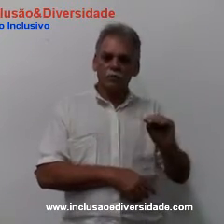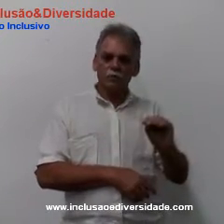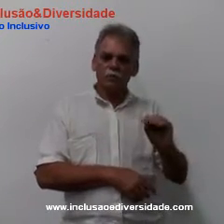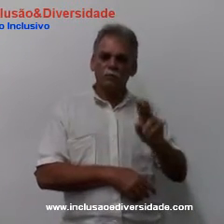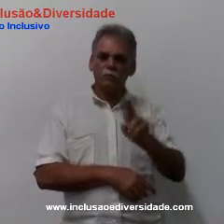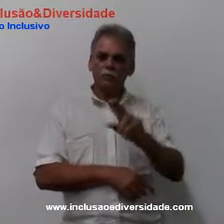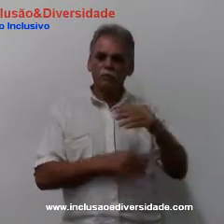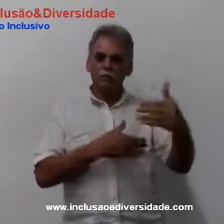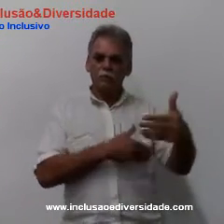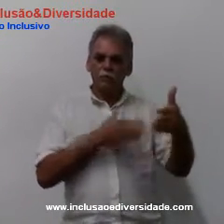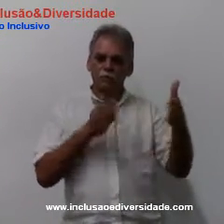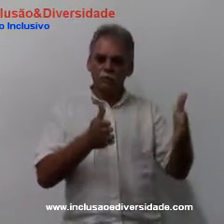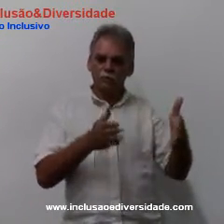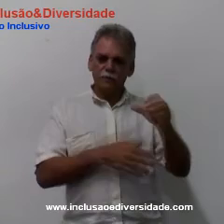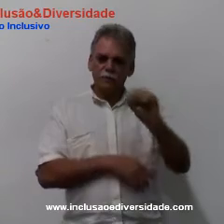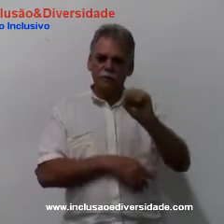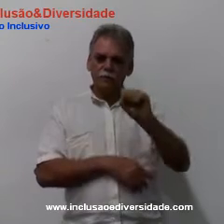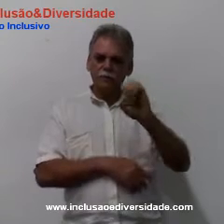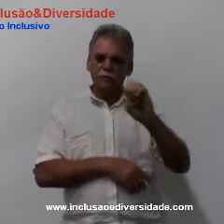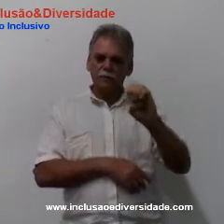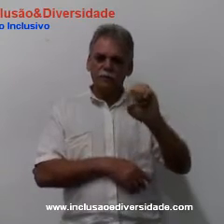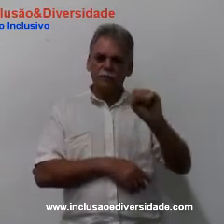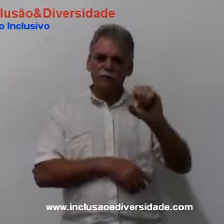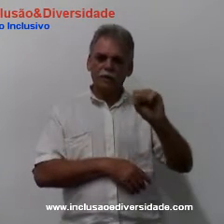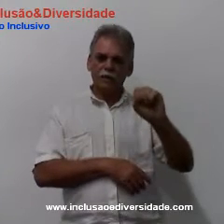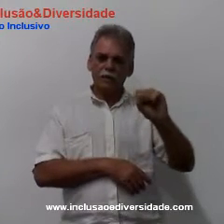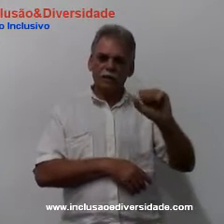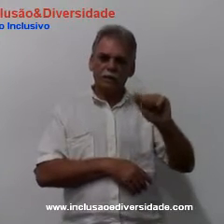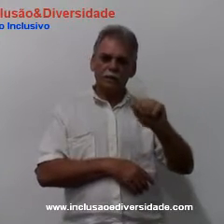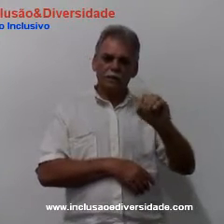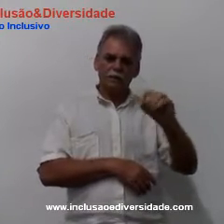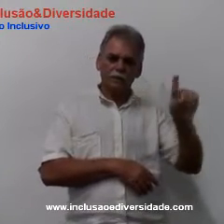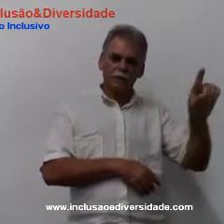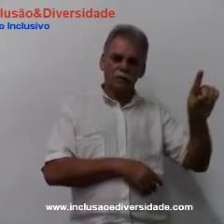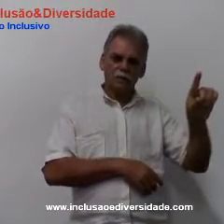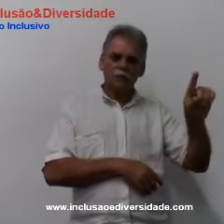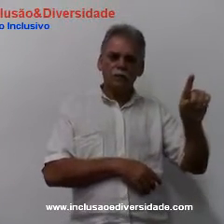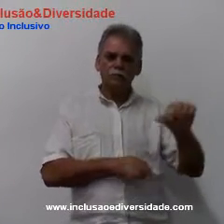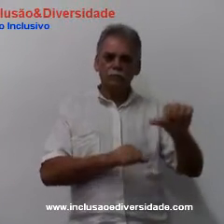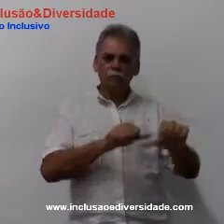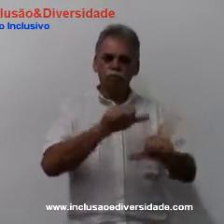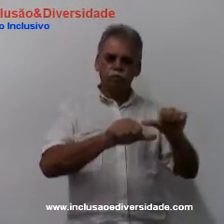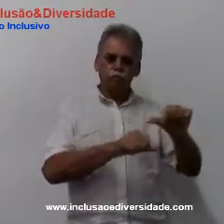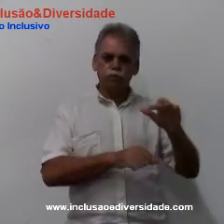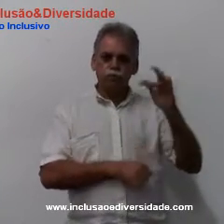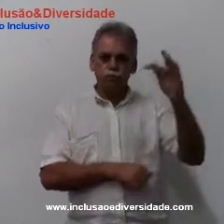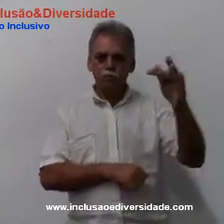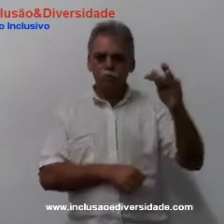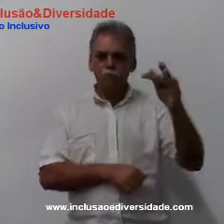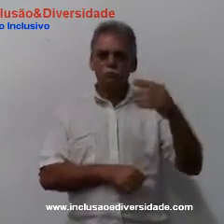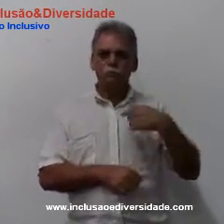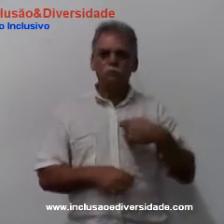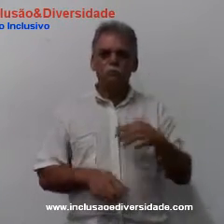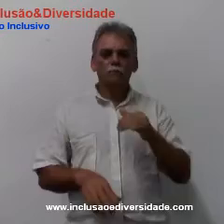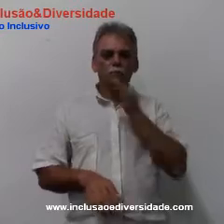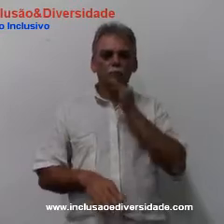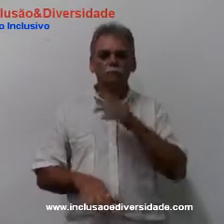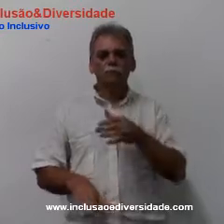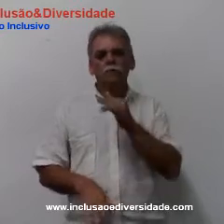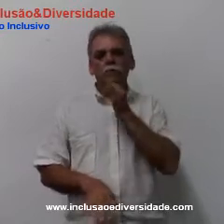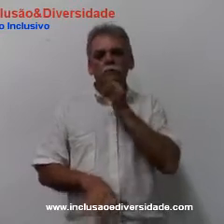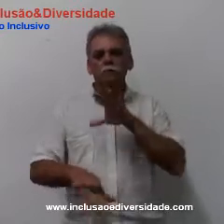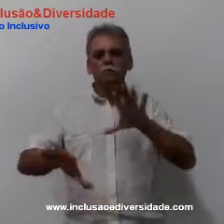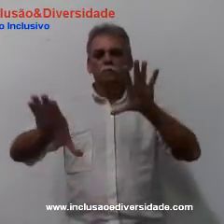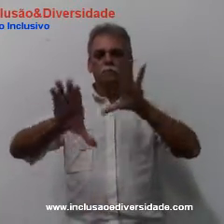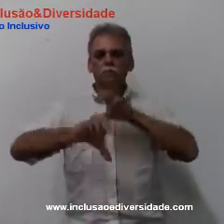de um endereço para outro, ou se eu adquirir uma deficiência entre uma eleição e outra,